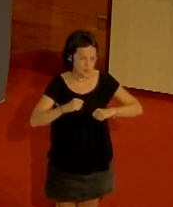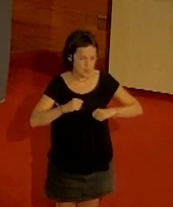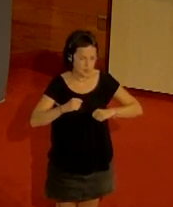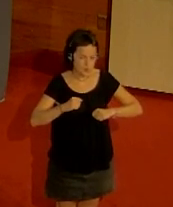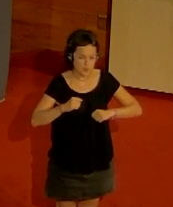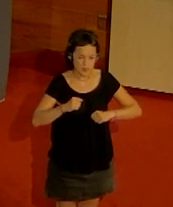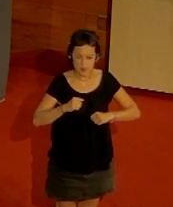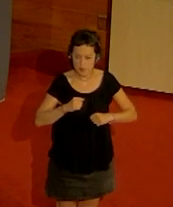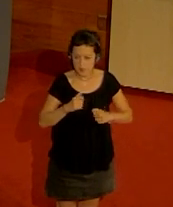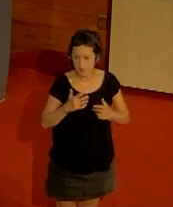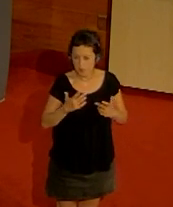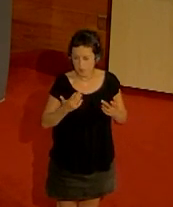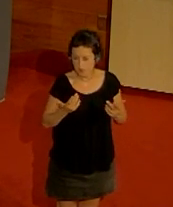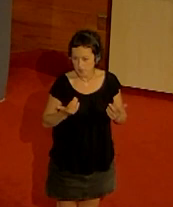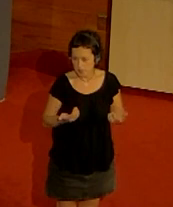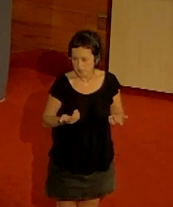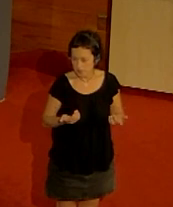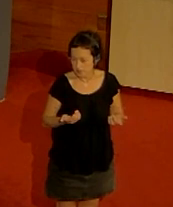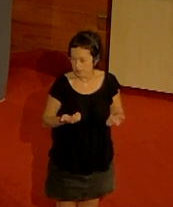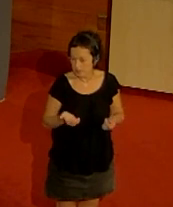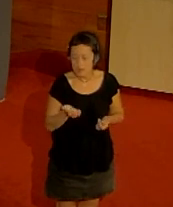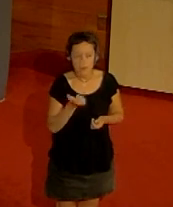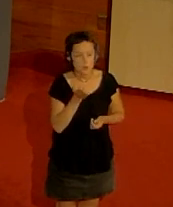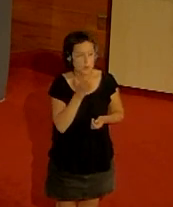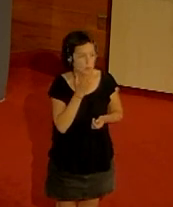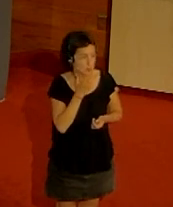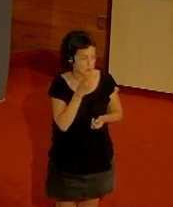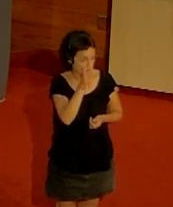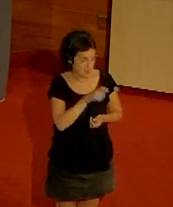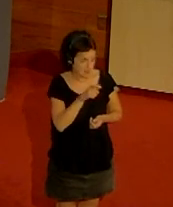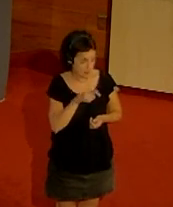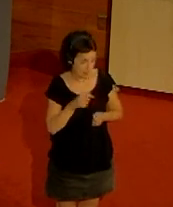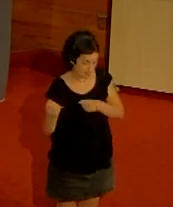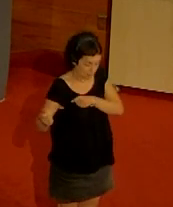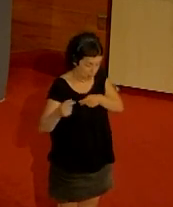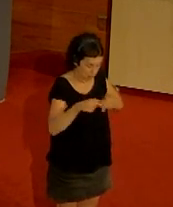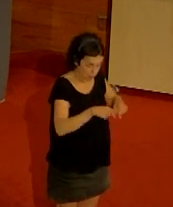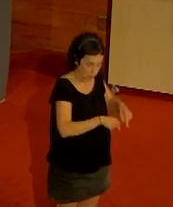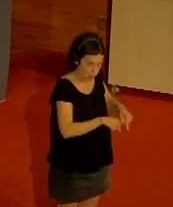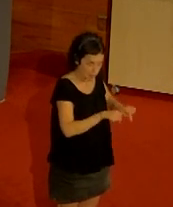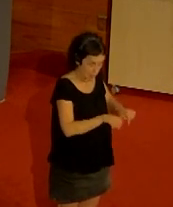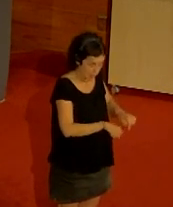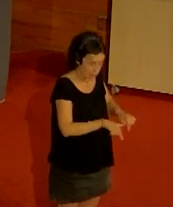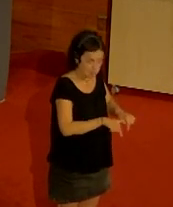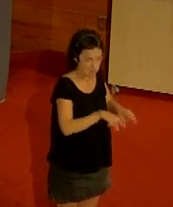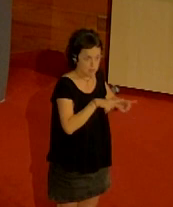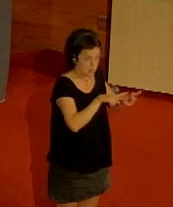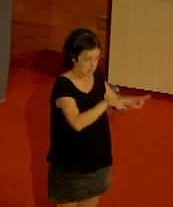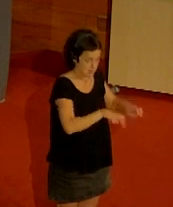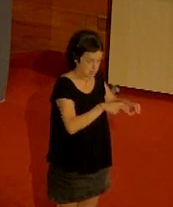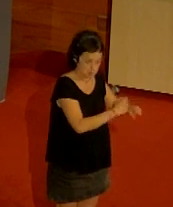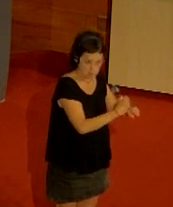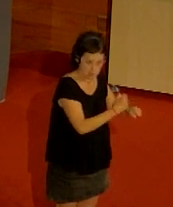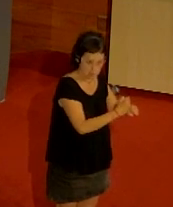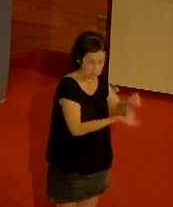aquí, pues, por ejemplo, la gente que llega aquí para trabajar en el campo ya se queda, no vuelve. Entonces aquí te